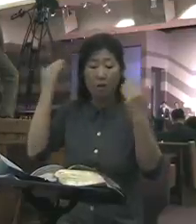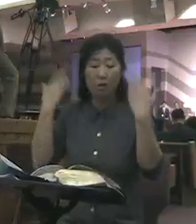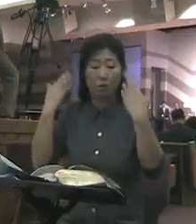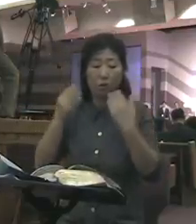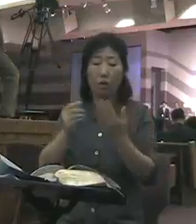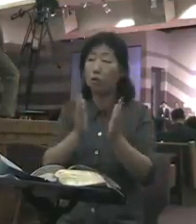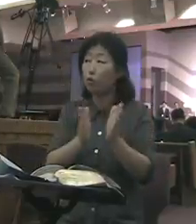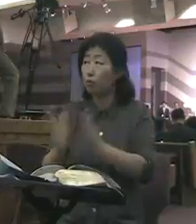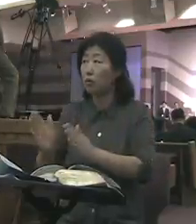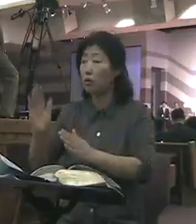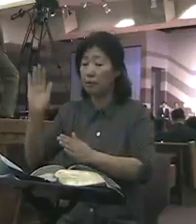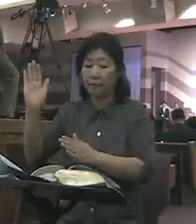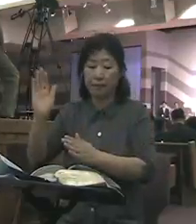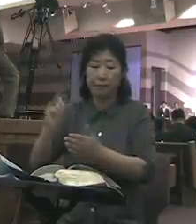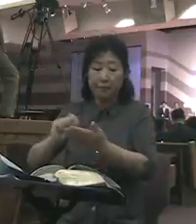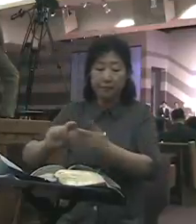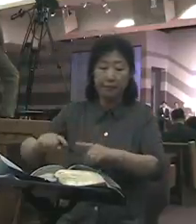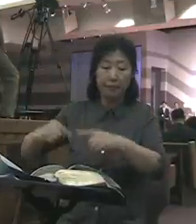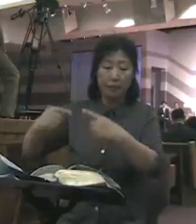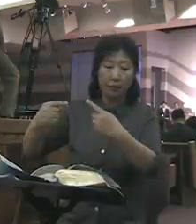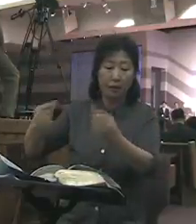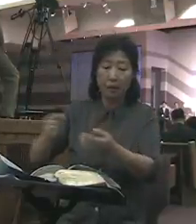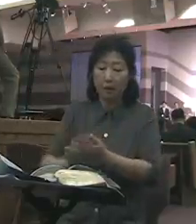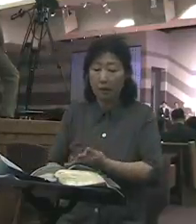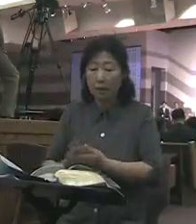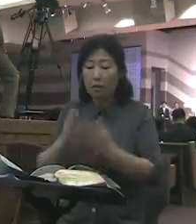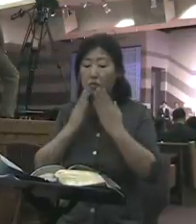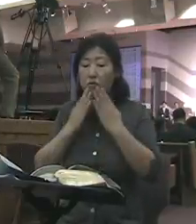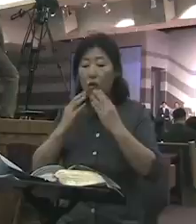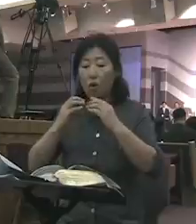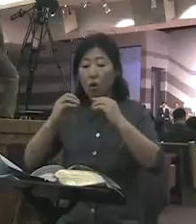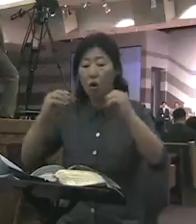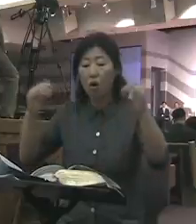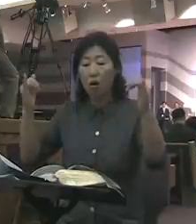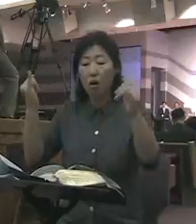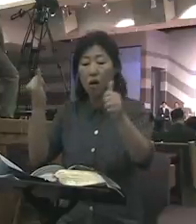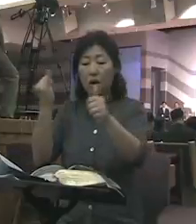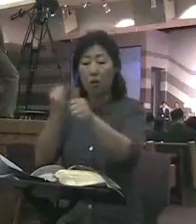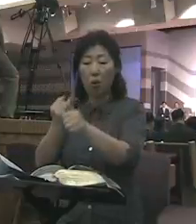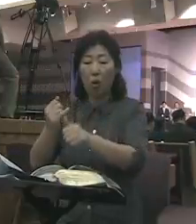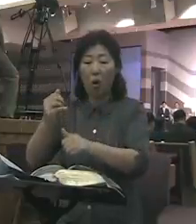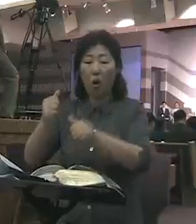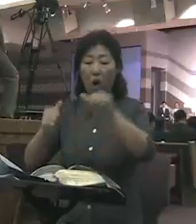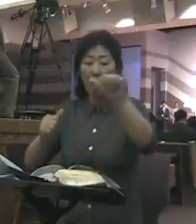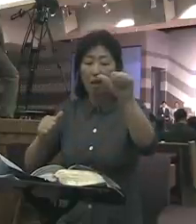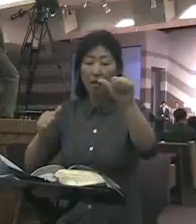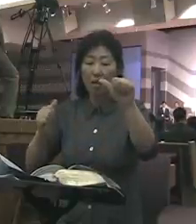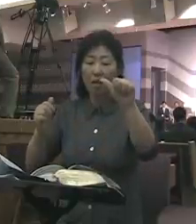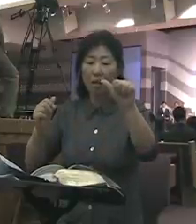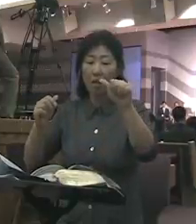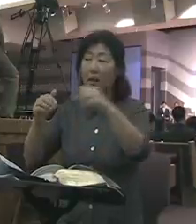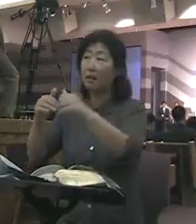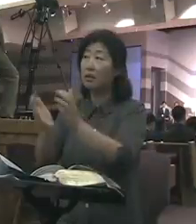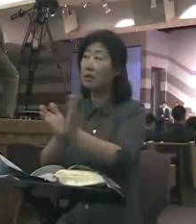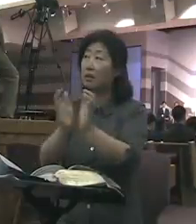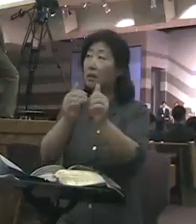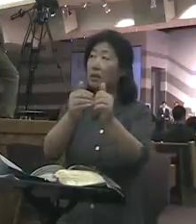이번 토요일에 결혼하는 커플이 있는데요. 무려 5커플이 이번 토요일에 결혼 예배를 드리게